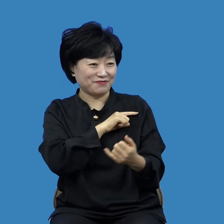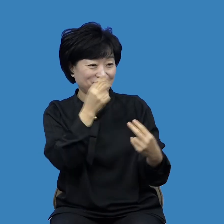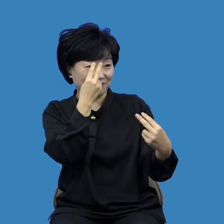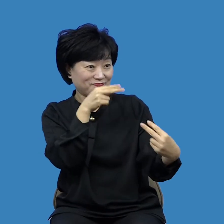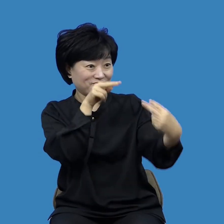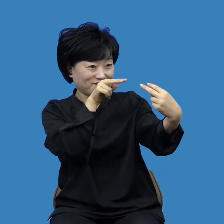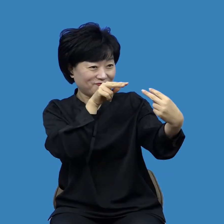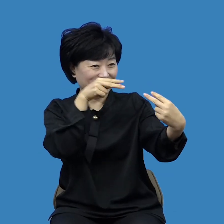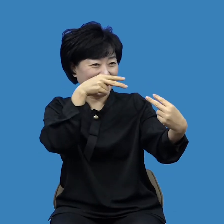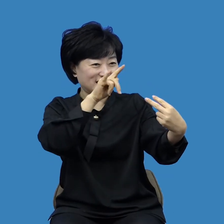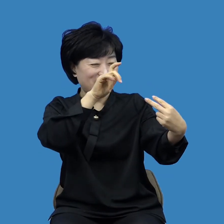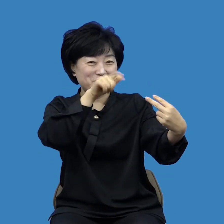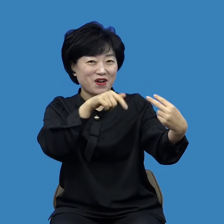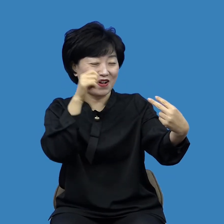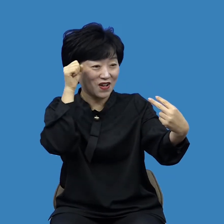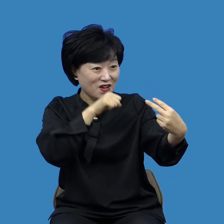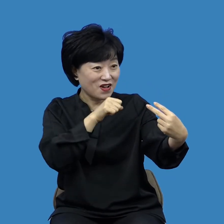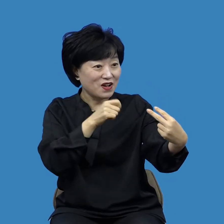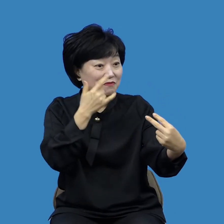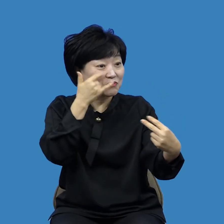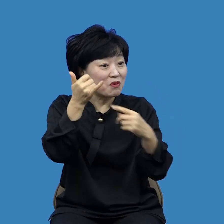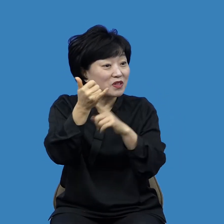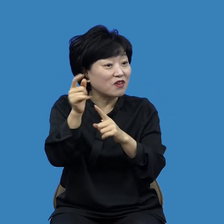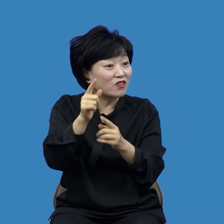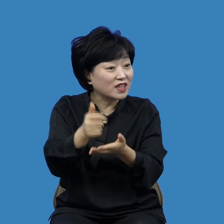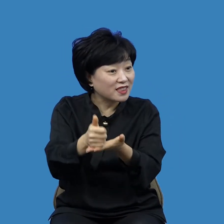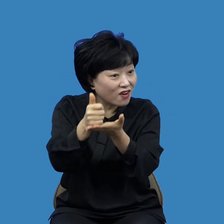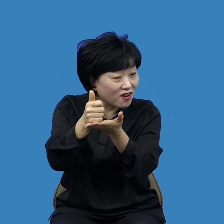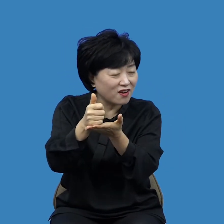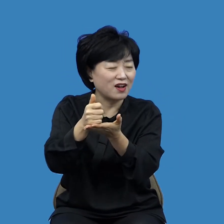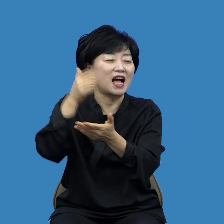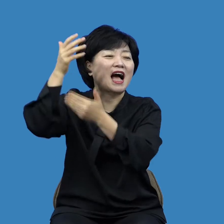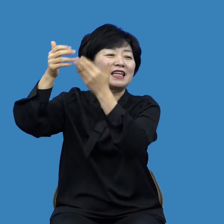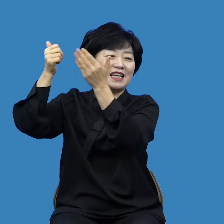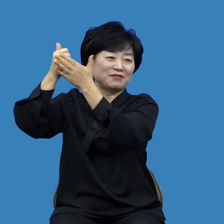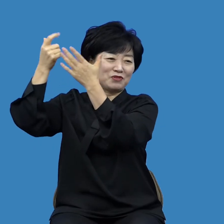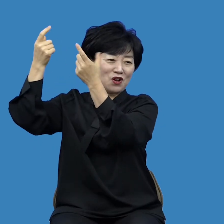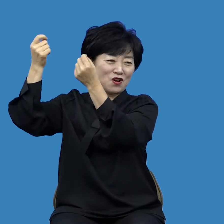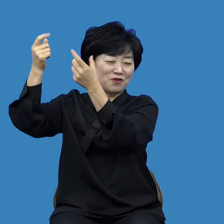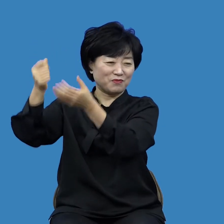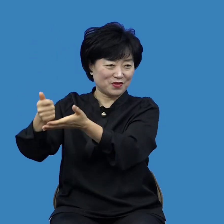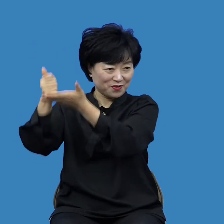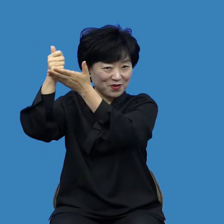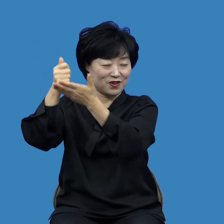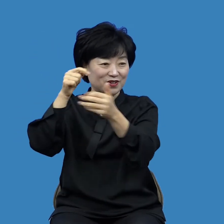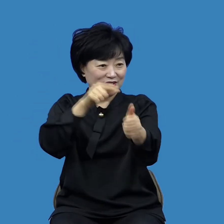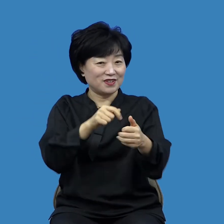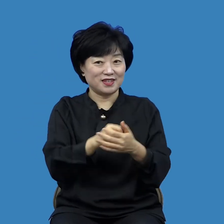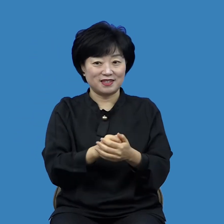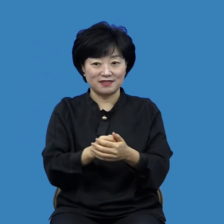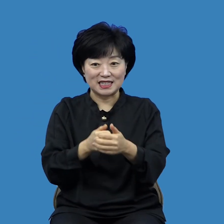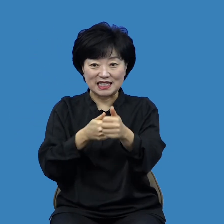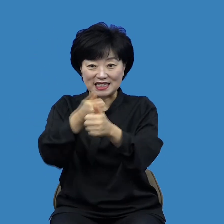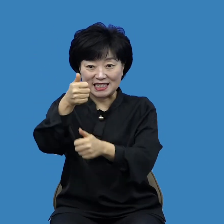맞았어. 예. 어머니 아버지를 어떻게 섬겨야 돼? 하나님 대하듯이 해야 되는 거야. 알겠지? 예. 승리는 잘하고